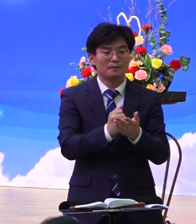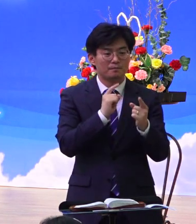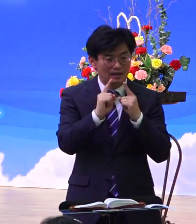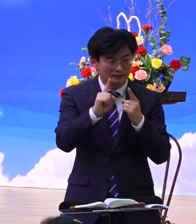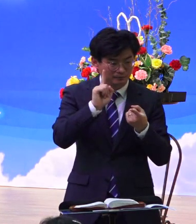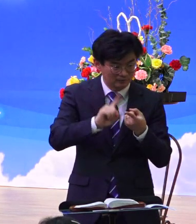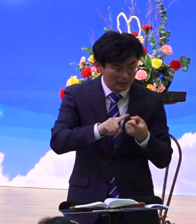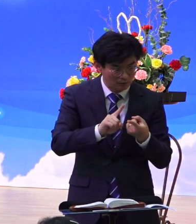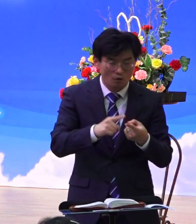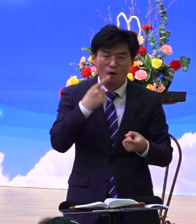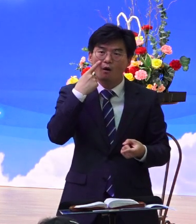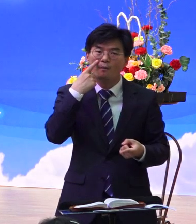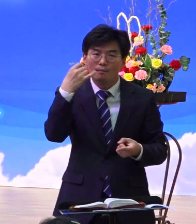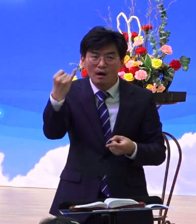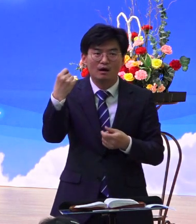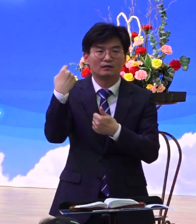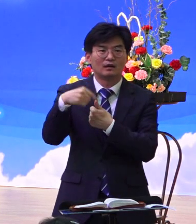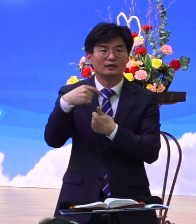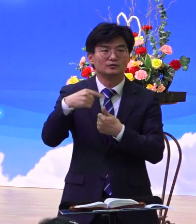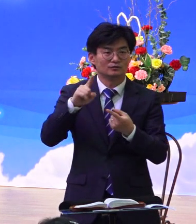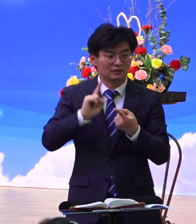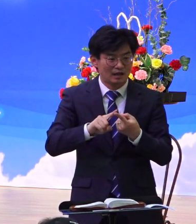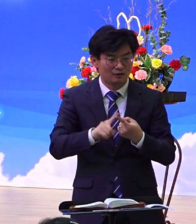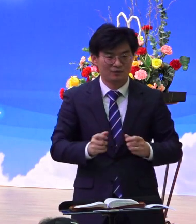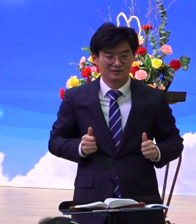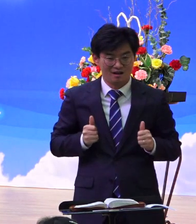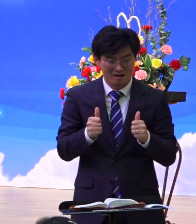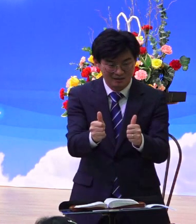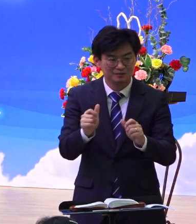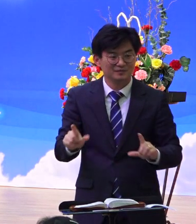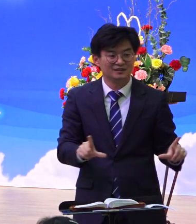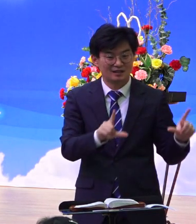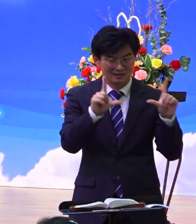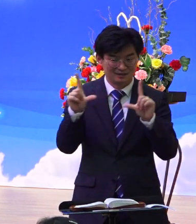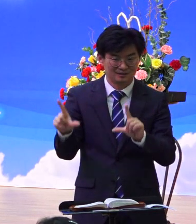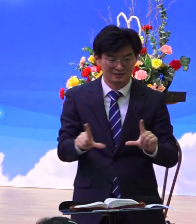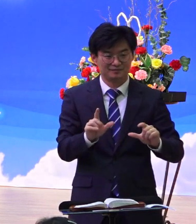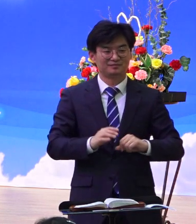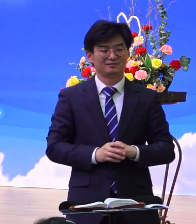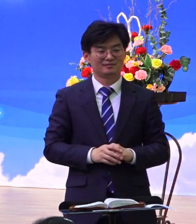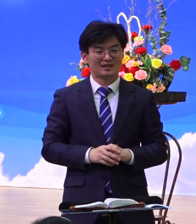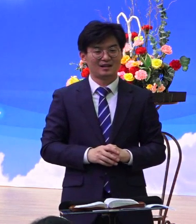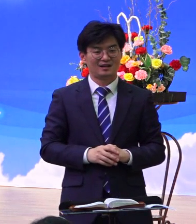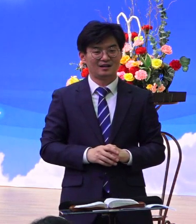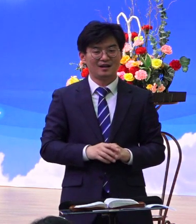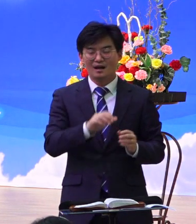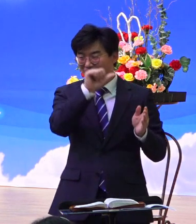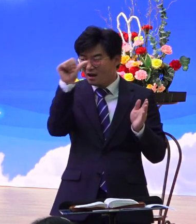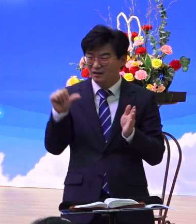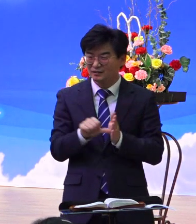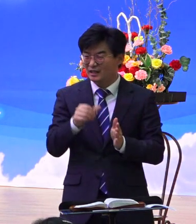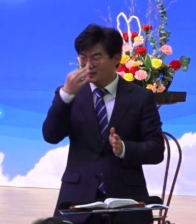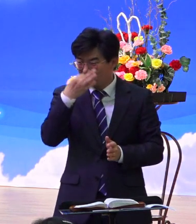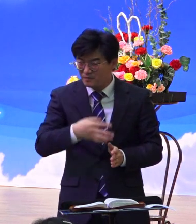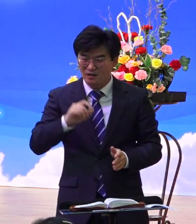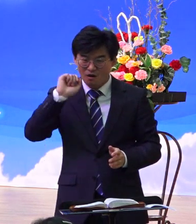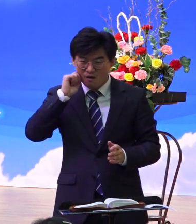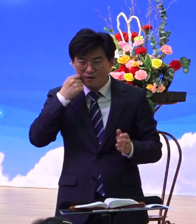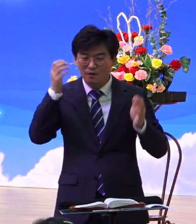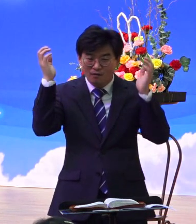열심히 살았습니다. 그래서 그 인생 속에서 사실은 참 많은 어려움을 겪었는데 약혼녀가 죽기도 하고